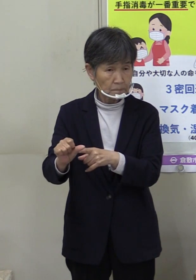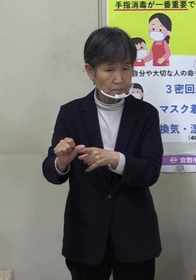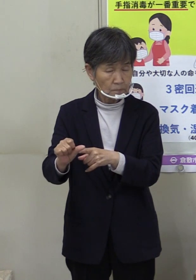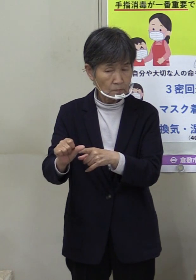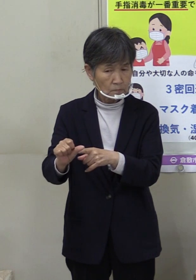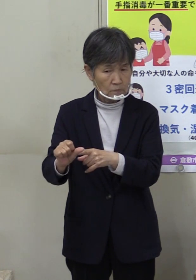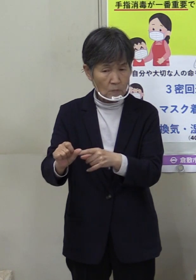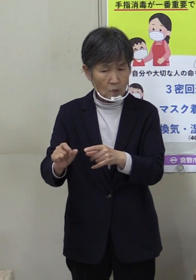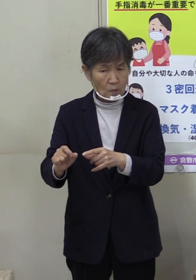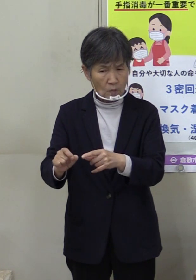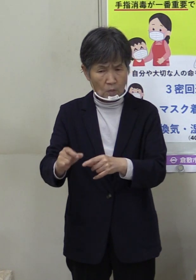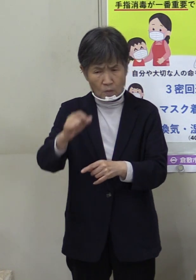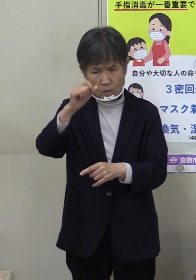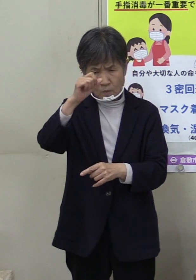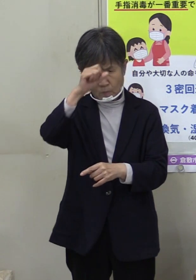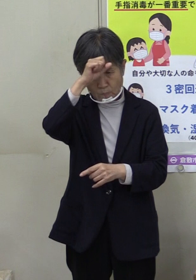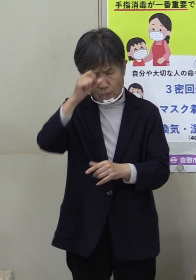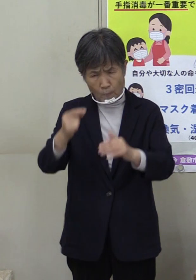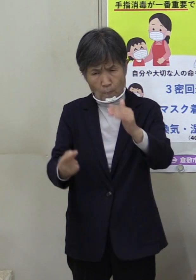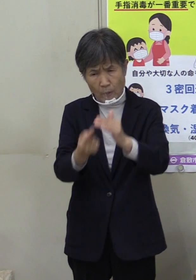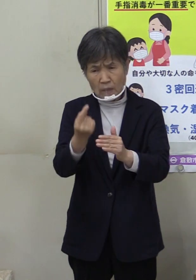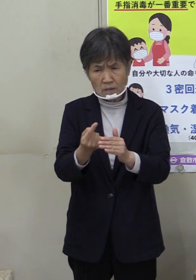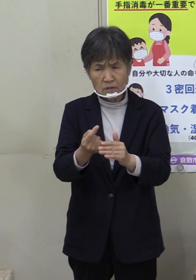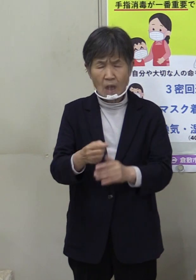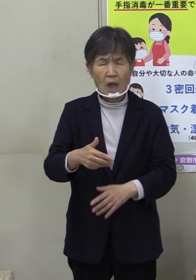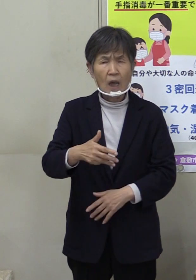発症日が確か